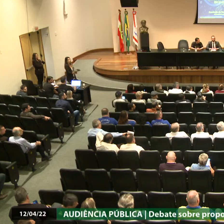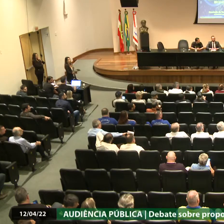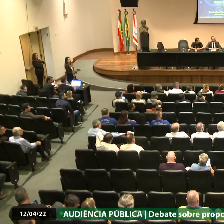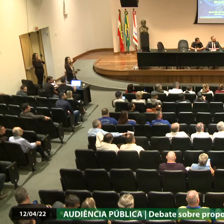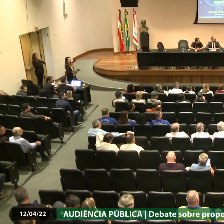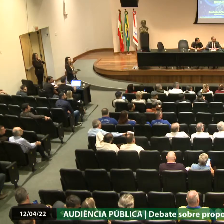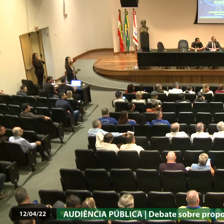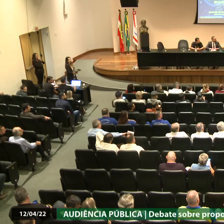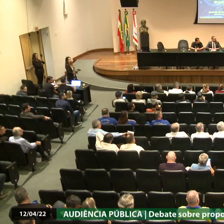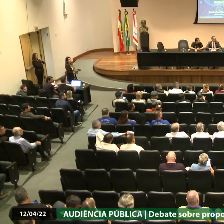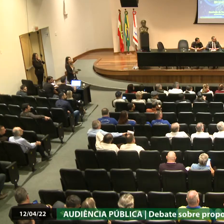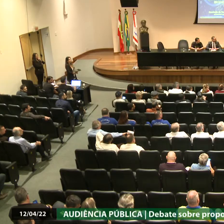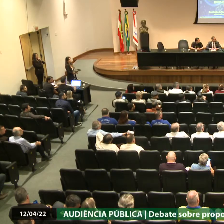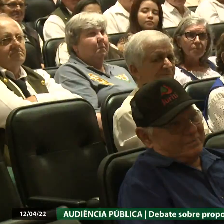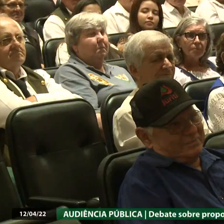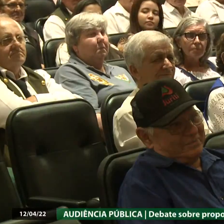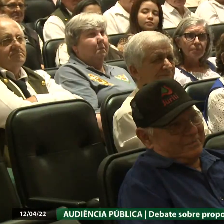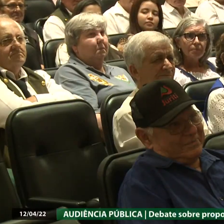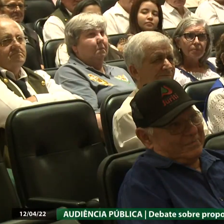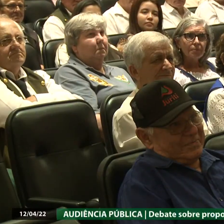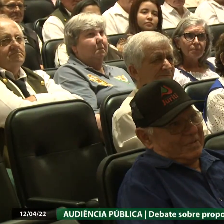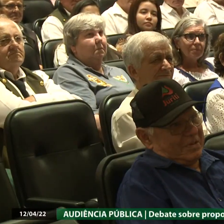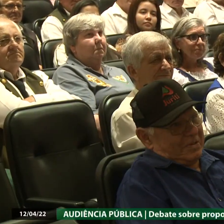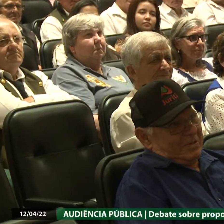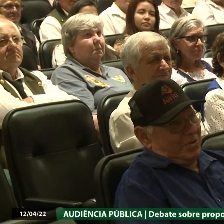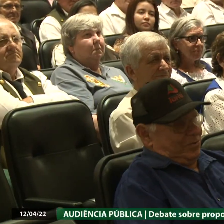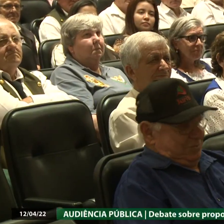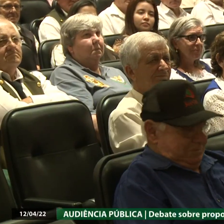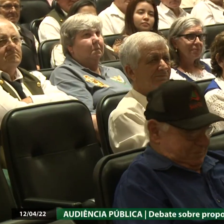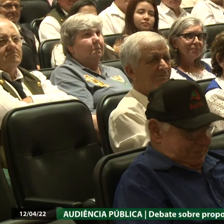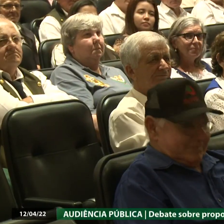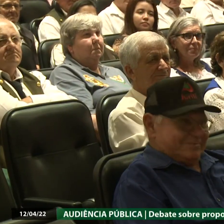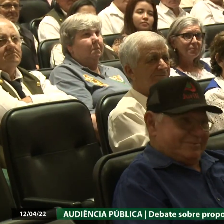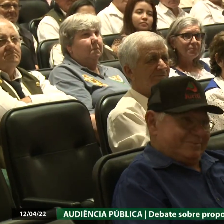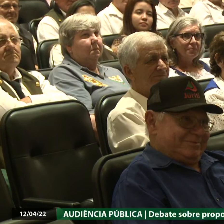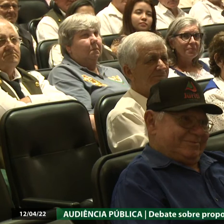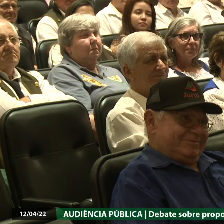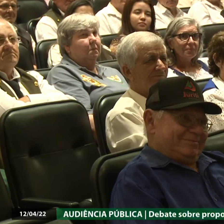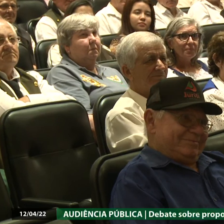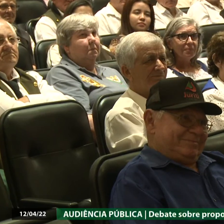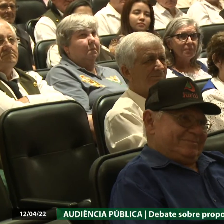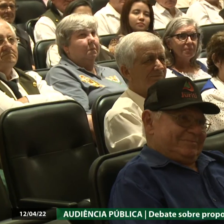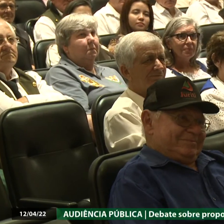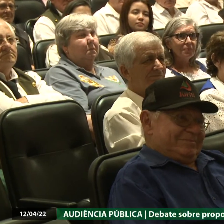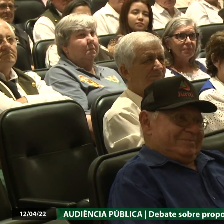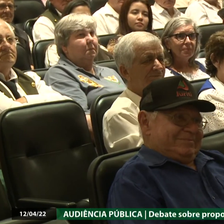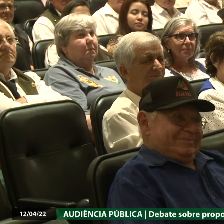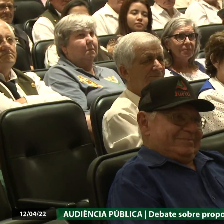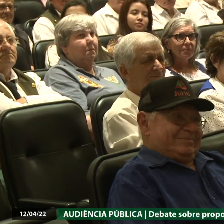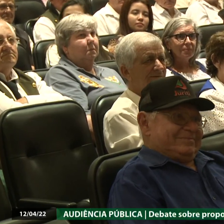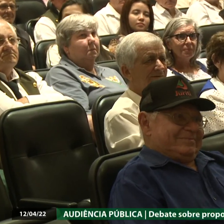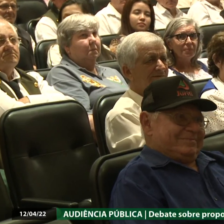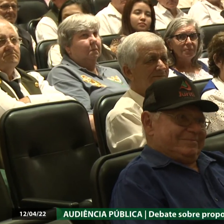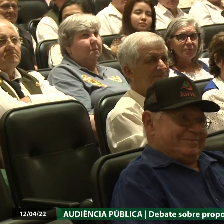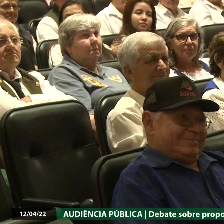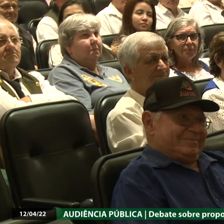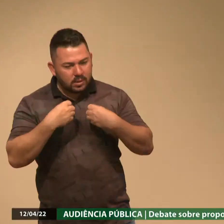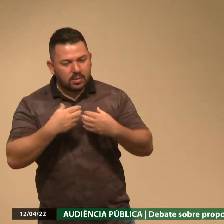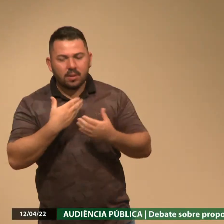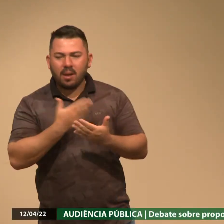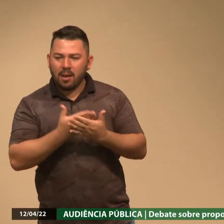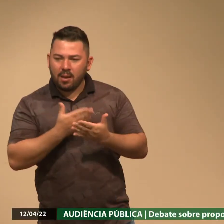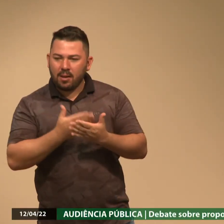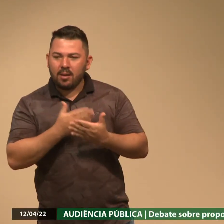atiradoras há bastante tempo e Poderiam me ensinar a tirar embora seja o instrutor de armamento e tiro Poderiam me dar aulas ali